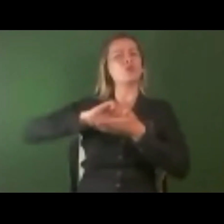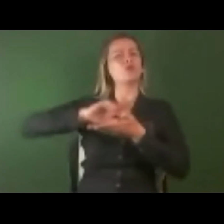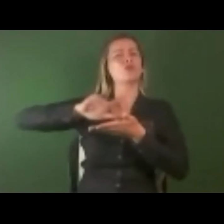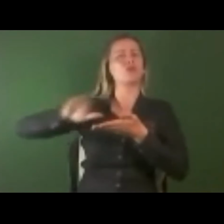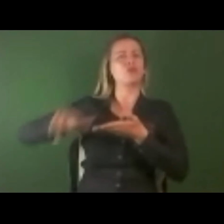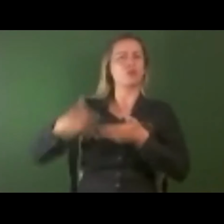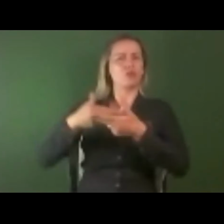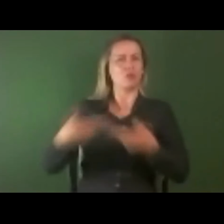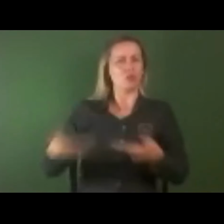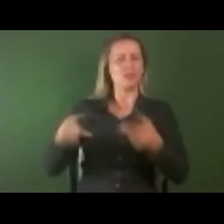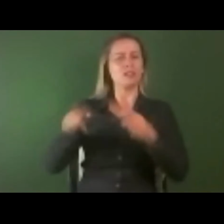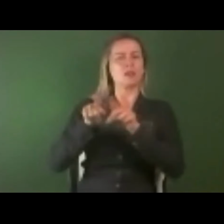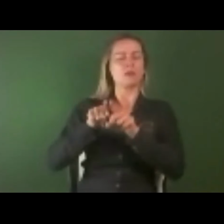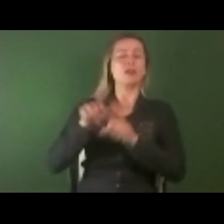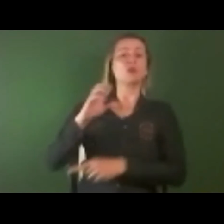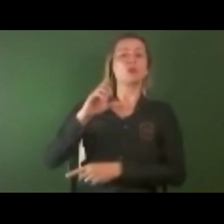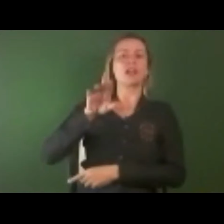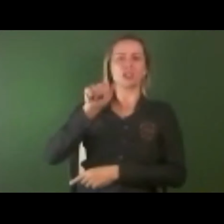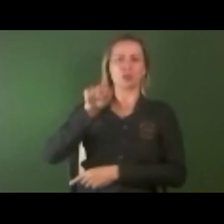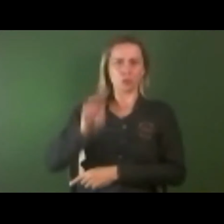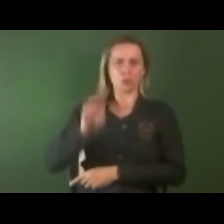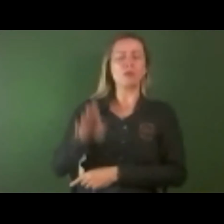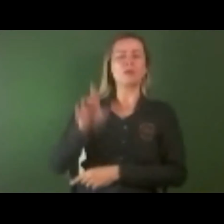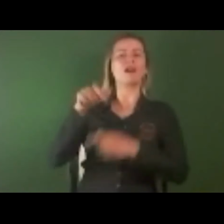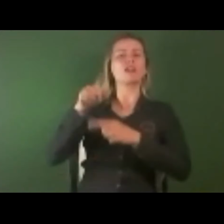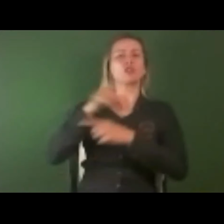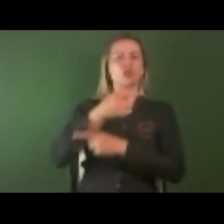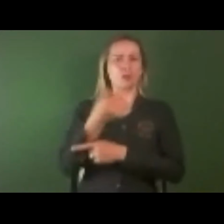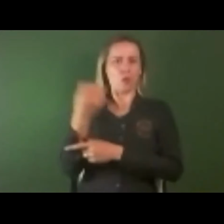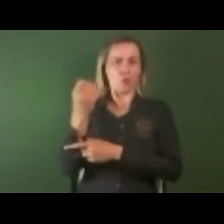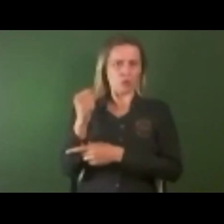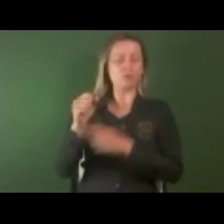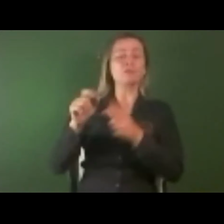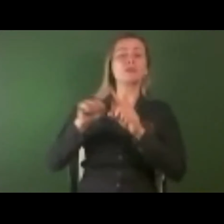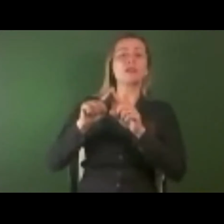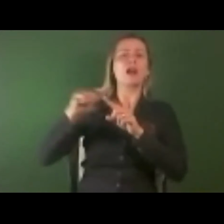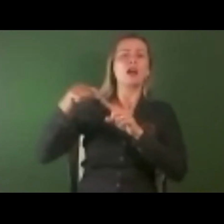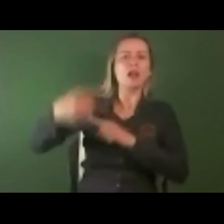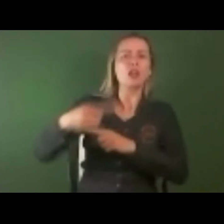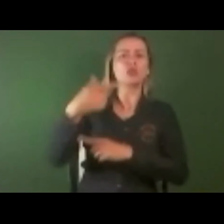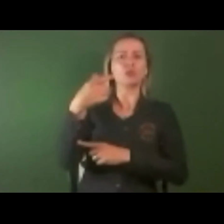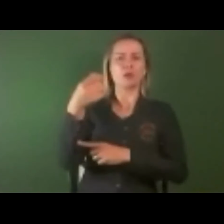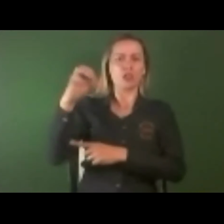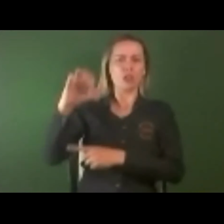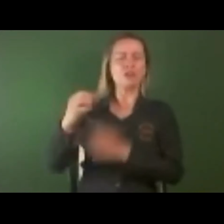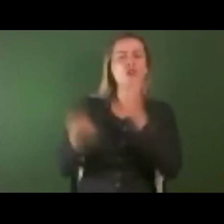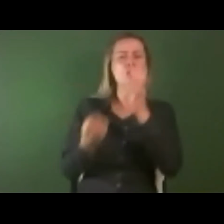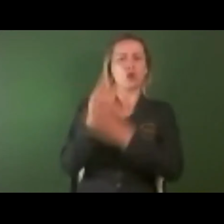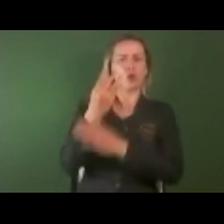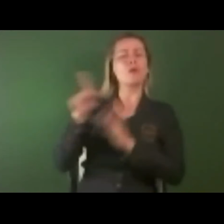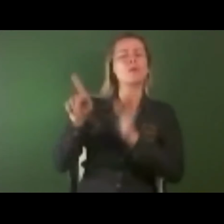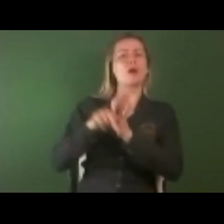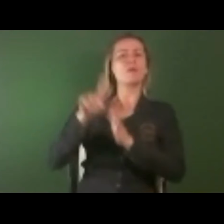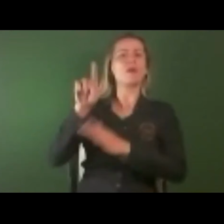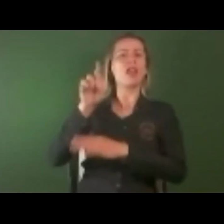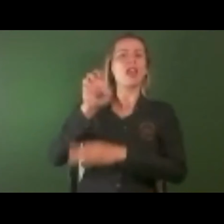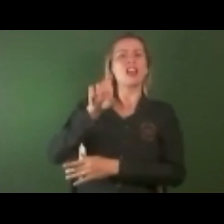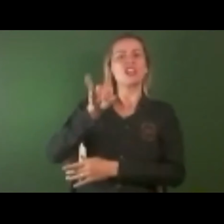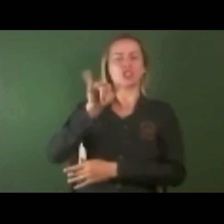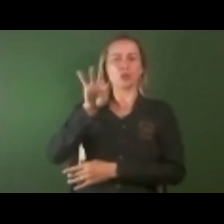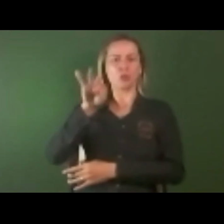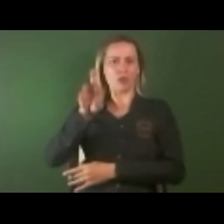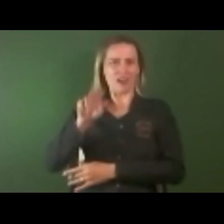curador-geral do Festival Paraty em Foco em 2008. Em 2009, criou a Scholler Edition, editora especializada em edições